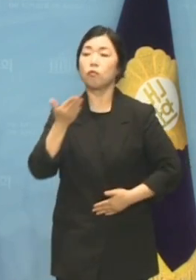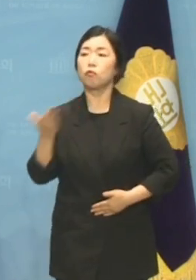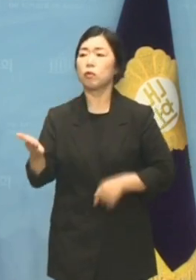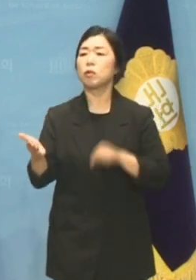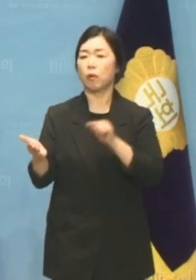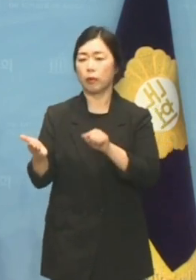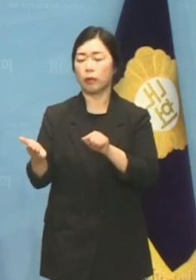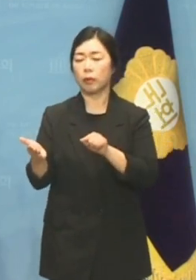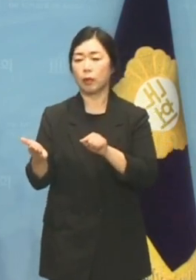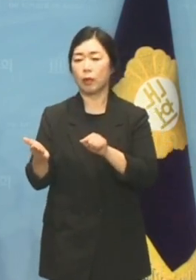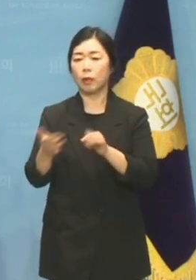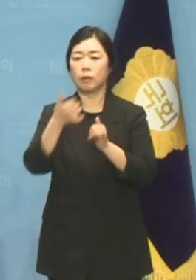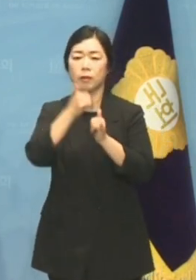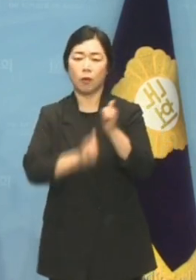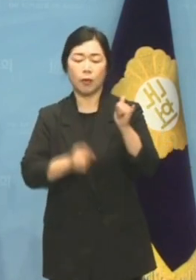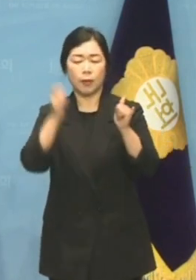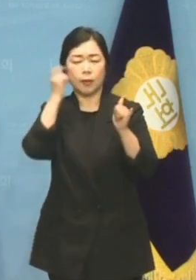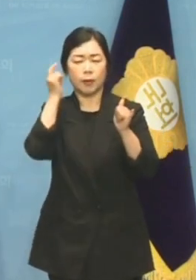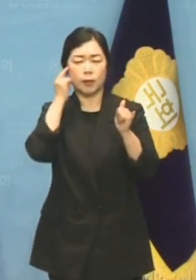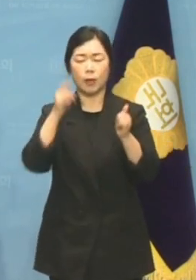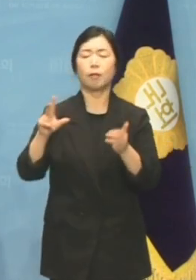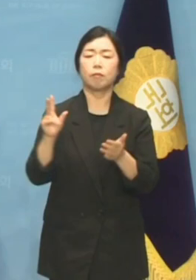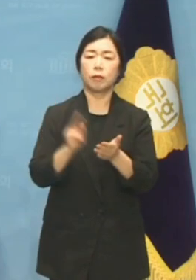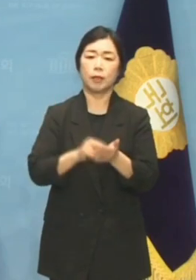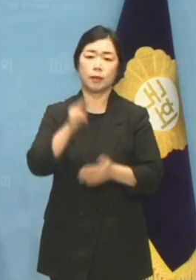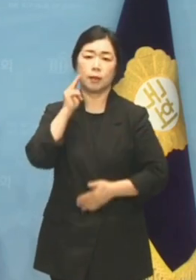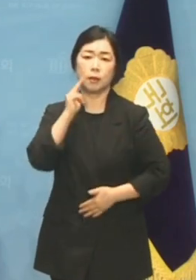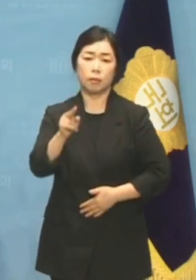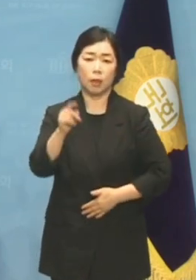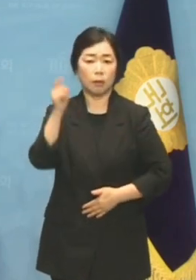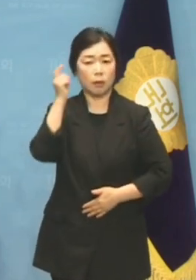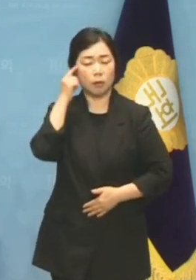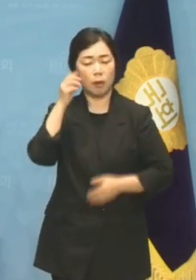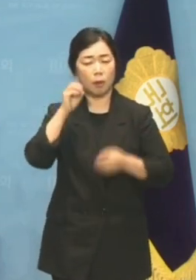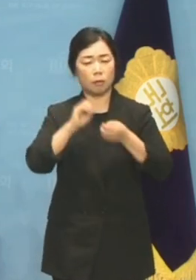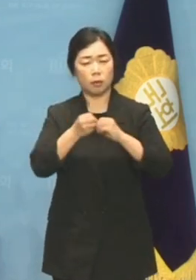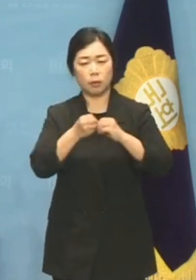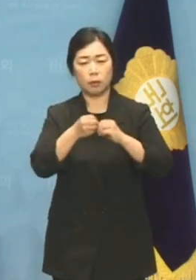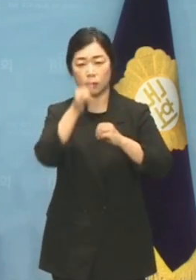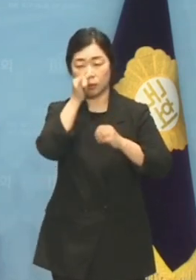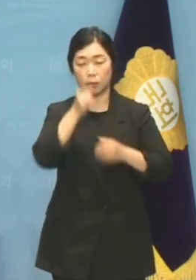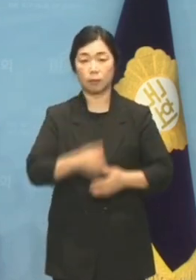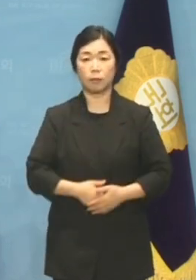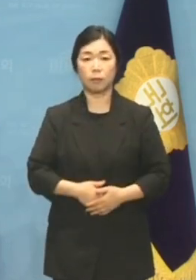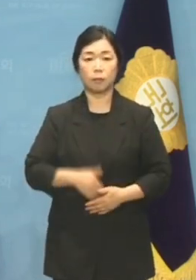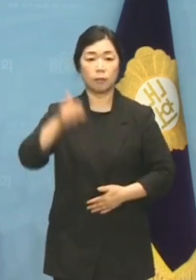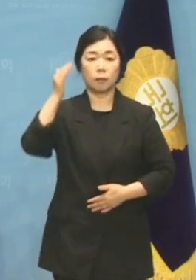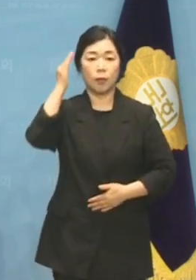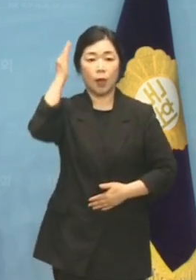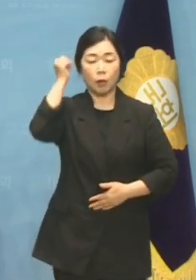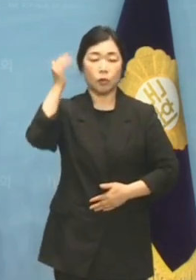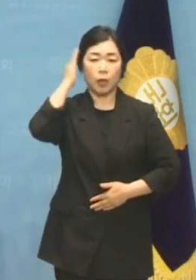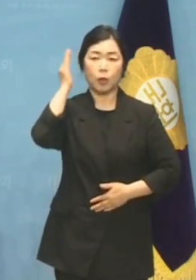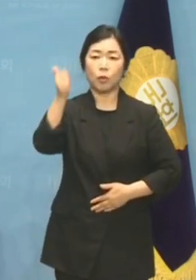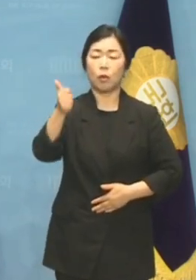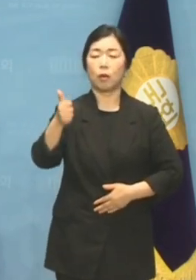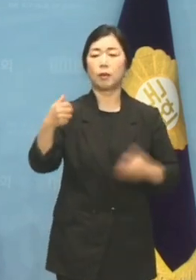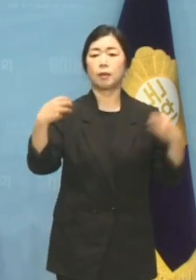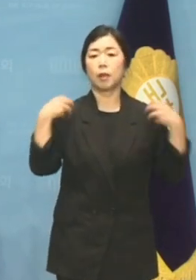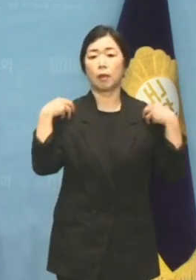그 자체로서 역사 인식의 엄청난 오류이자 대한민국 대통령으로서의 본분을